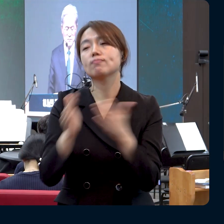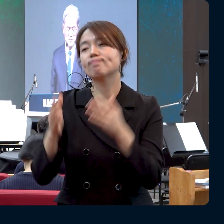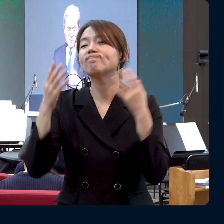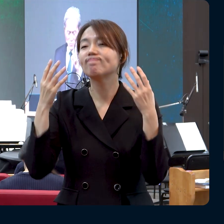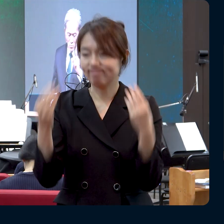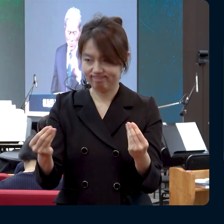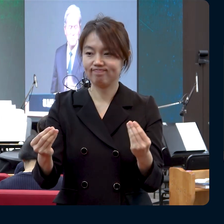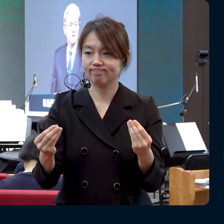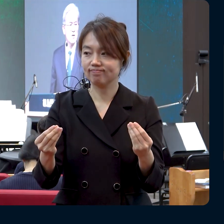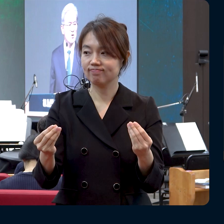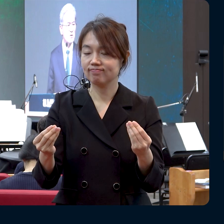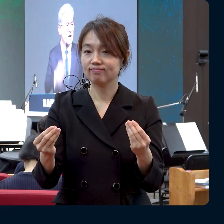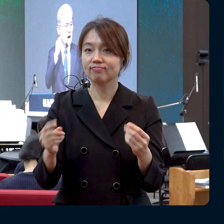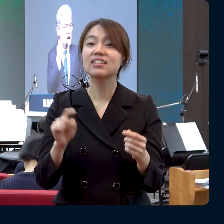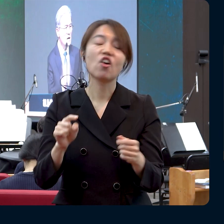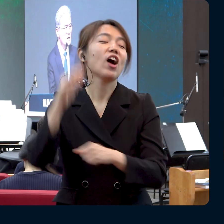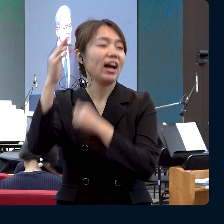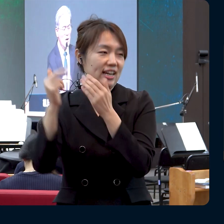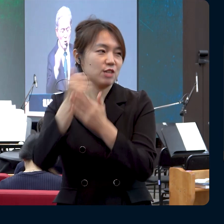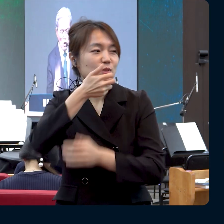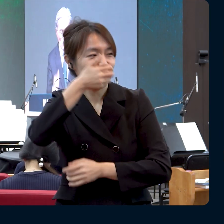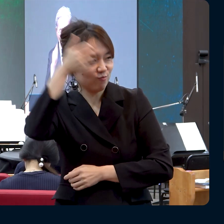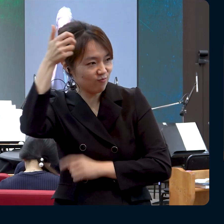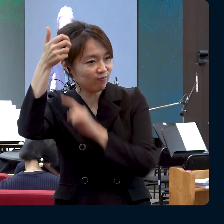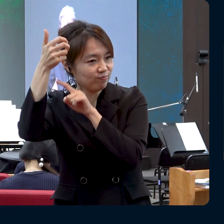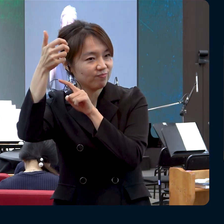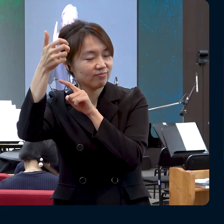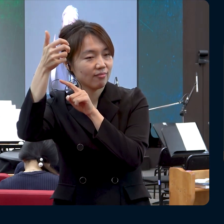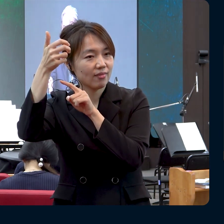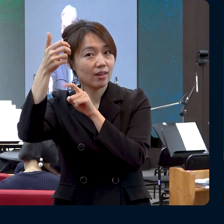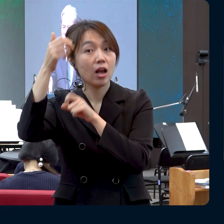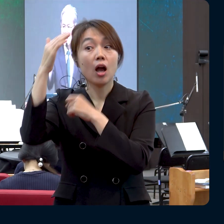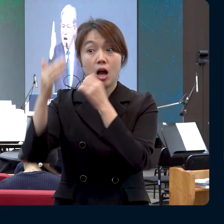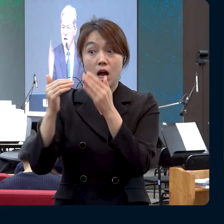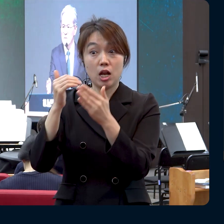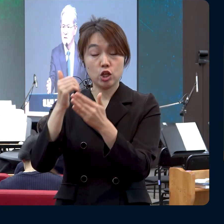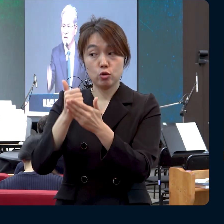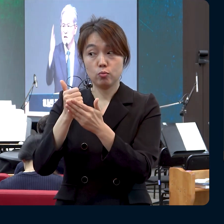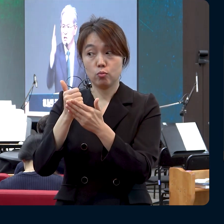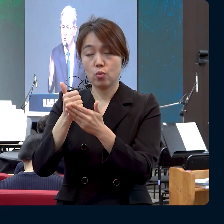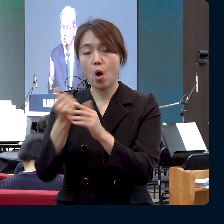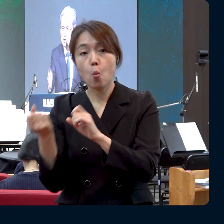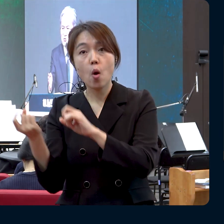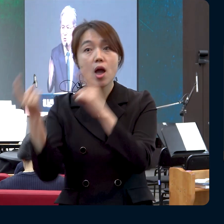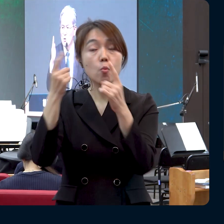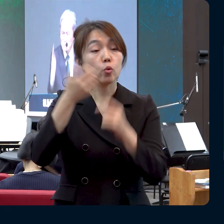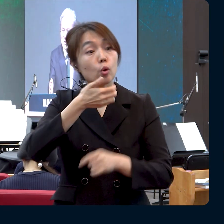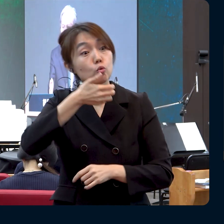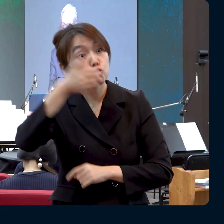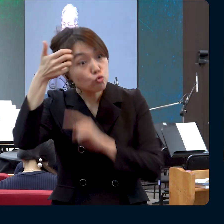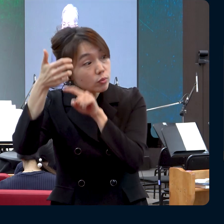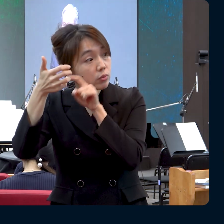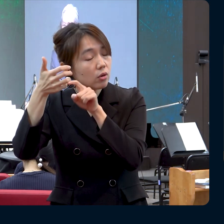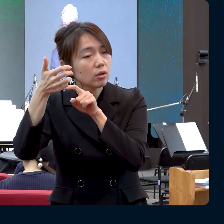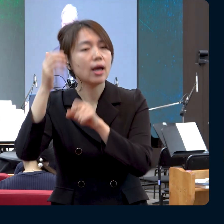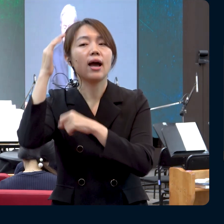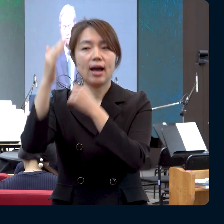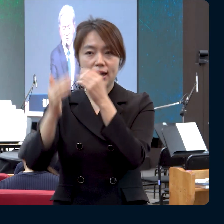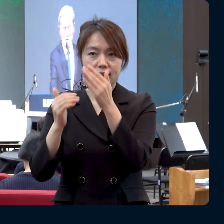꿈이다. 그러므로 저는 하나님의 회복의 꿈은 반드시 하나님의 때에 이루어질 줄로